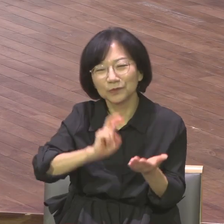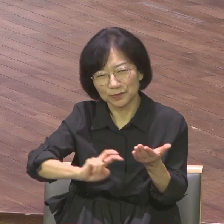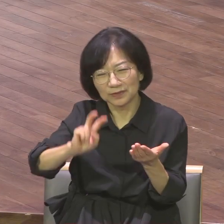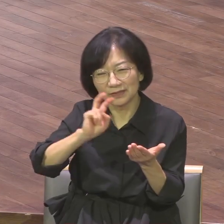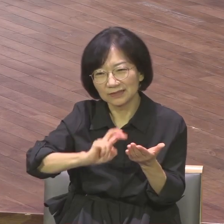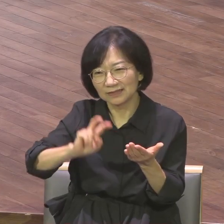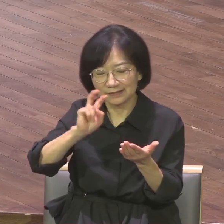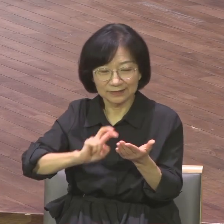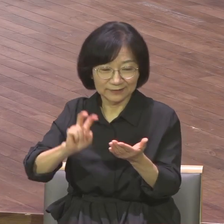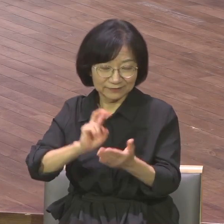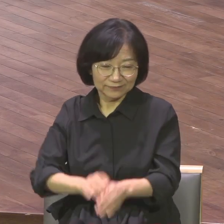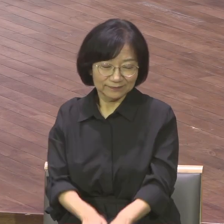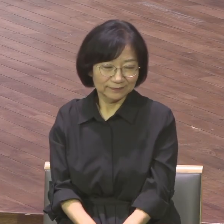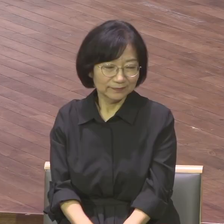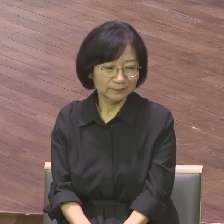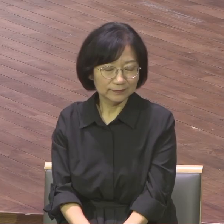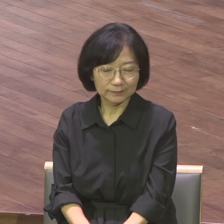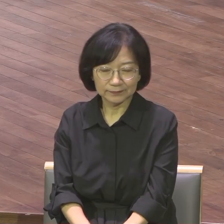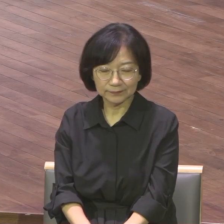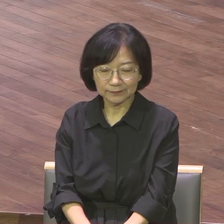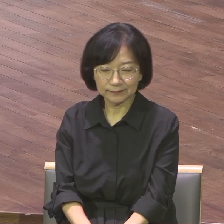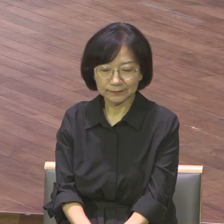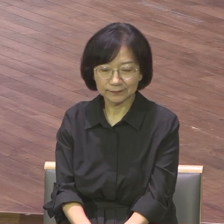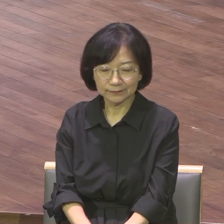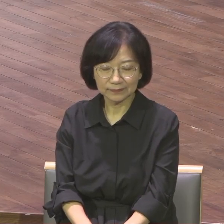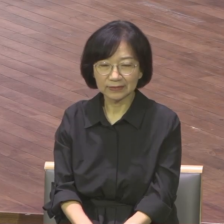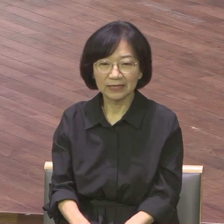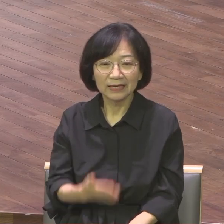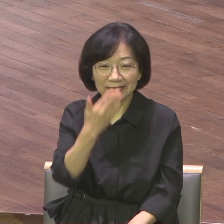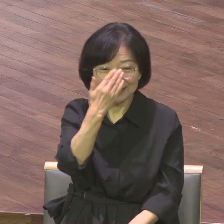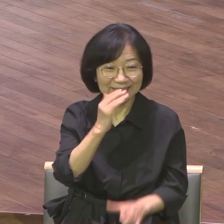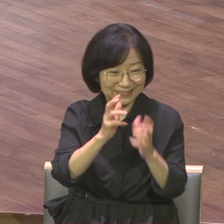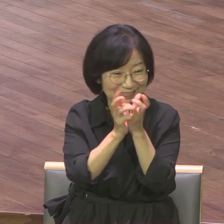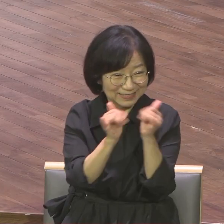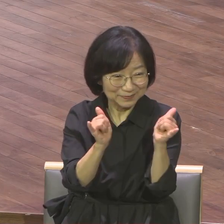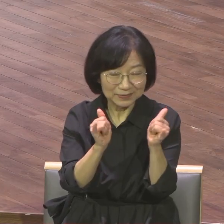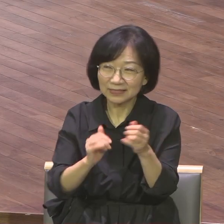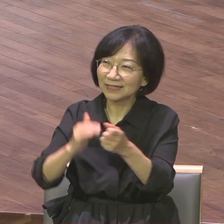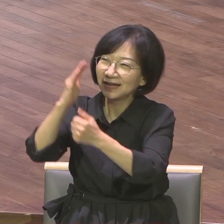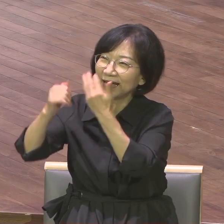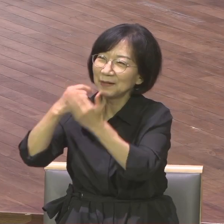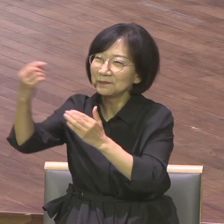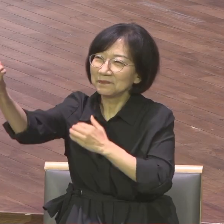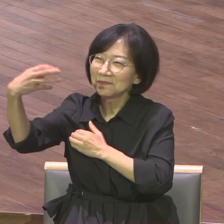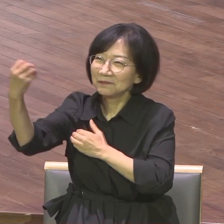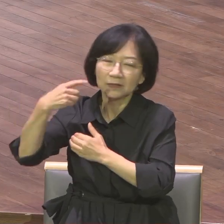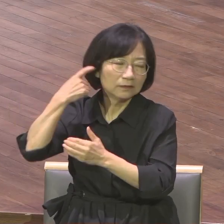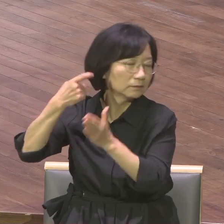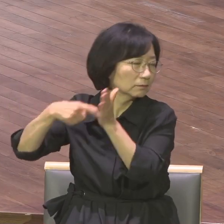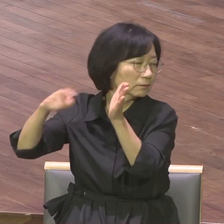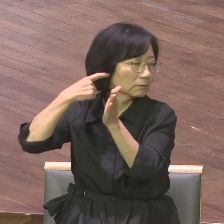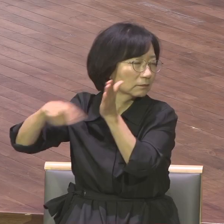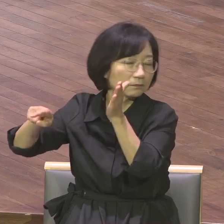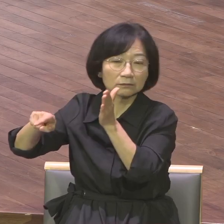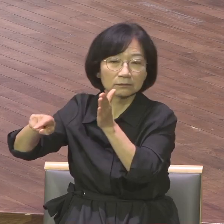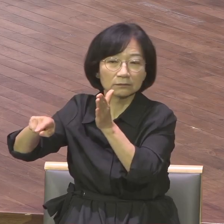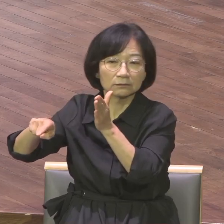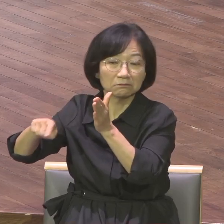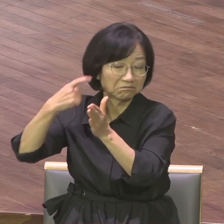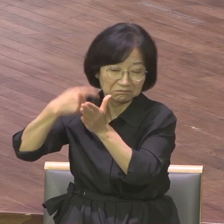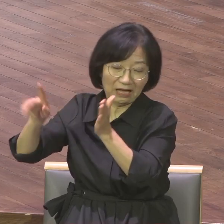어쩌면 그렇게 이스라엘 백성들이 청개구리처럼 참으로 하나님 말씀에